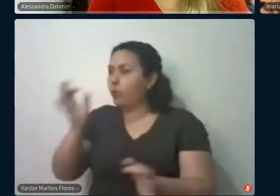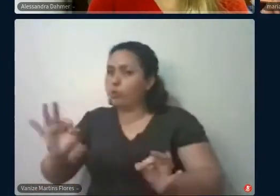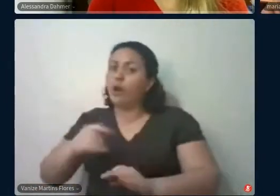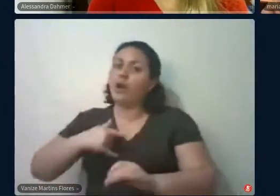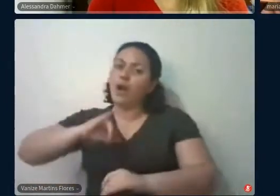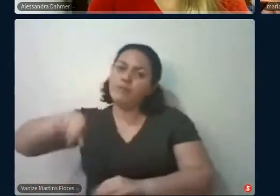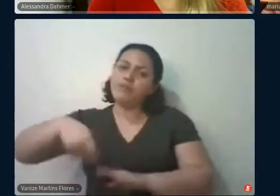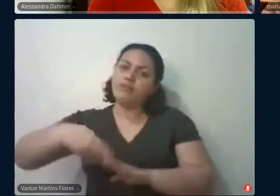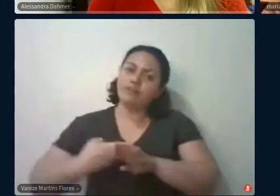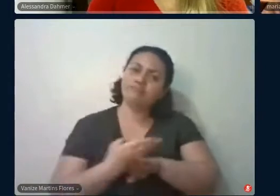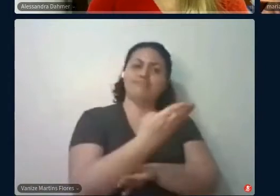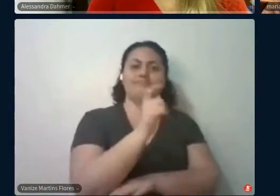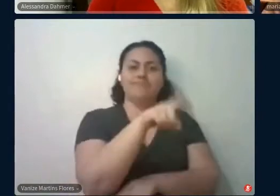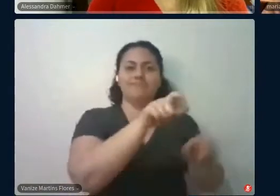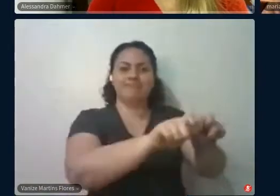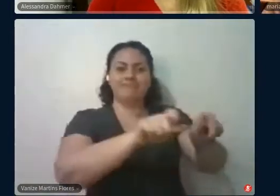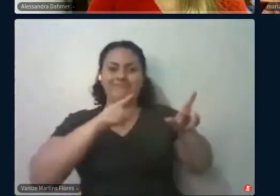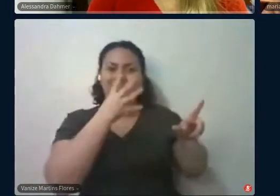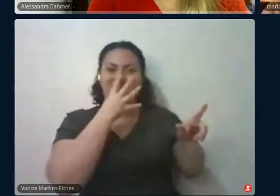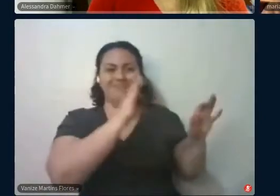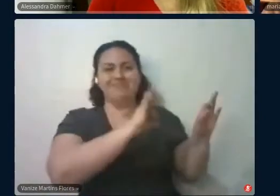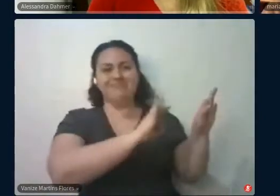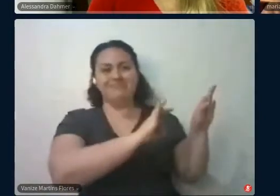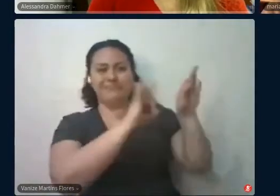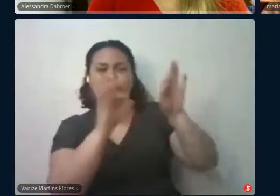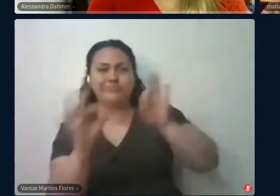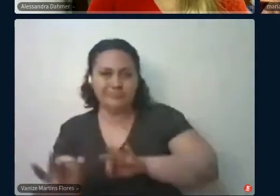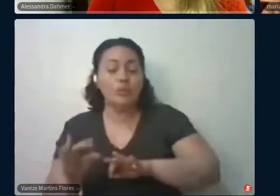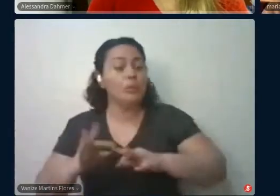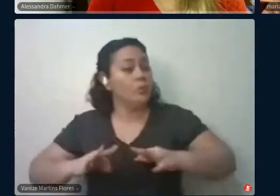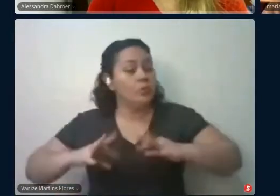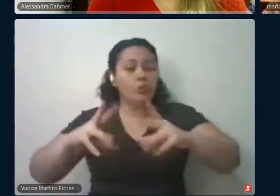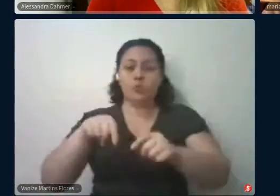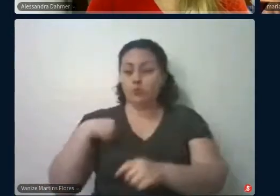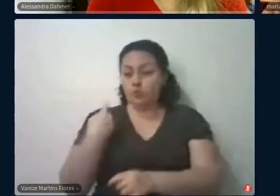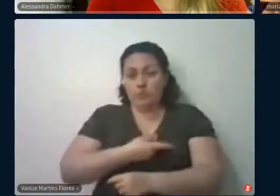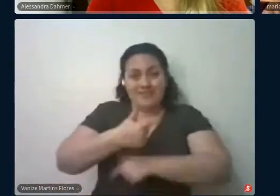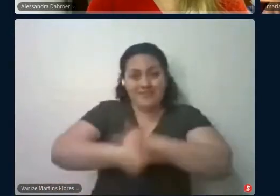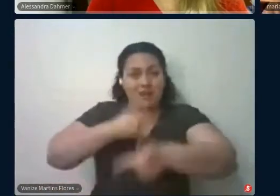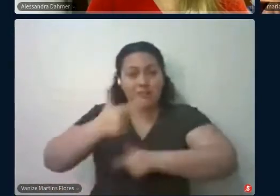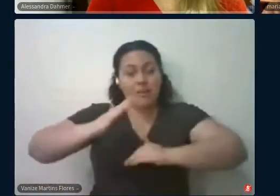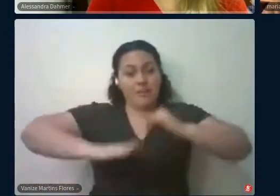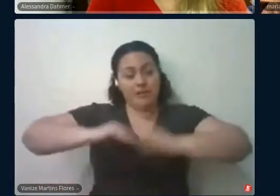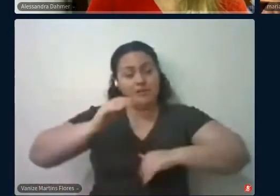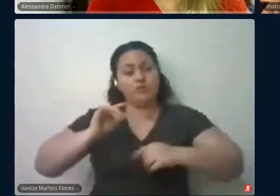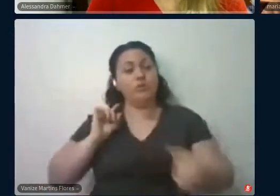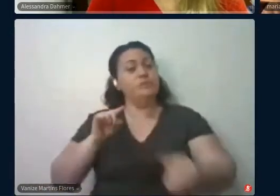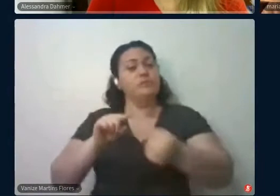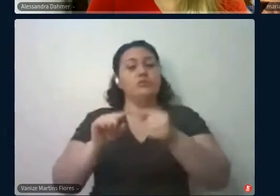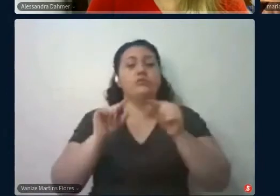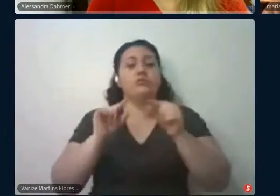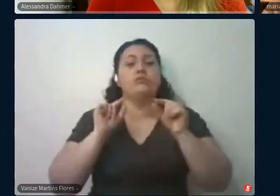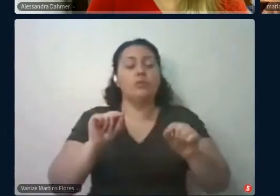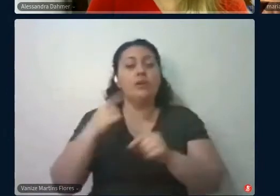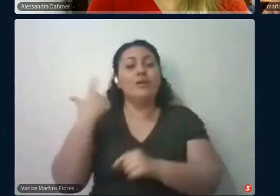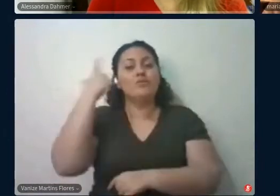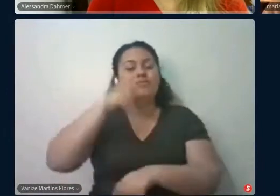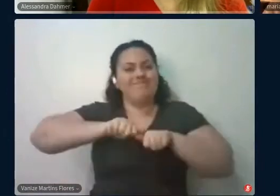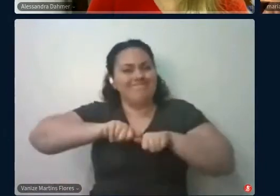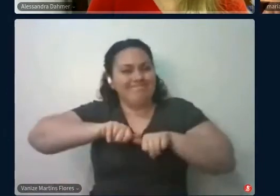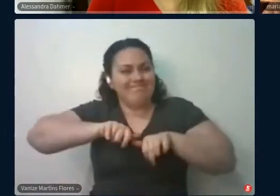todas as nossas ações são para que a gente possa atingir o maior número de alunos e que esses